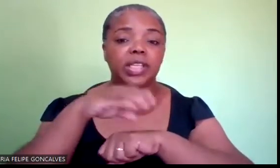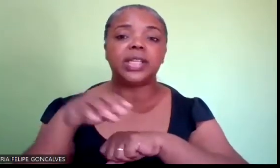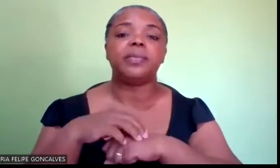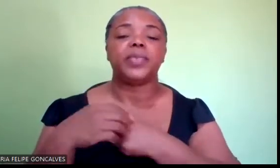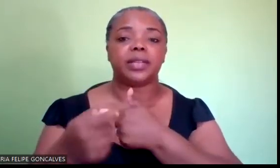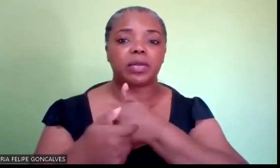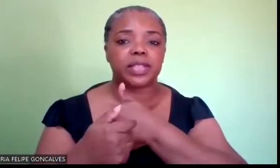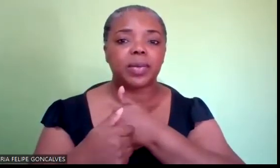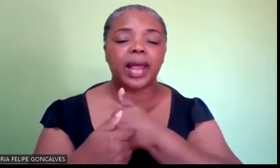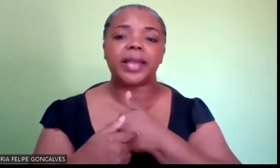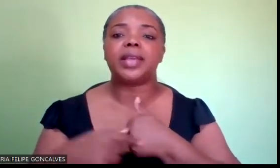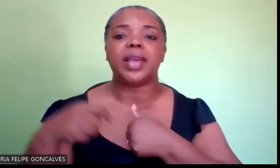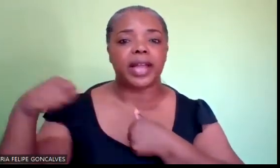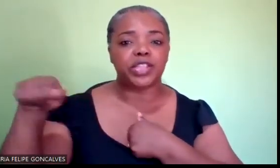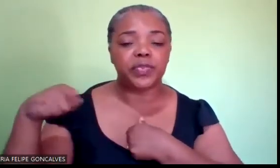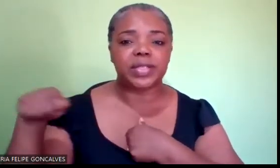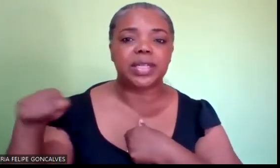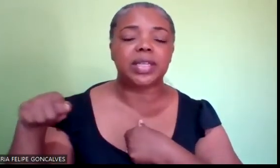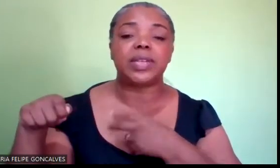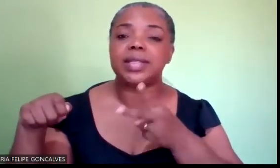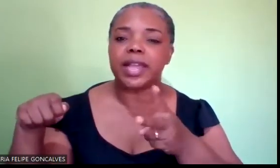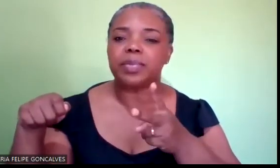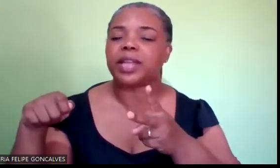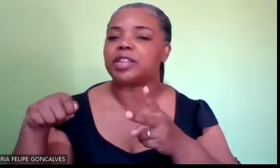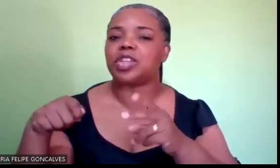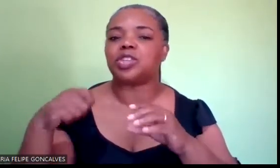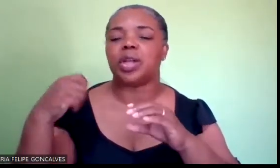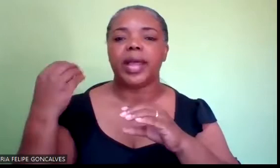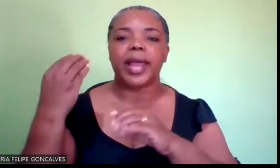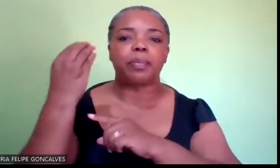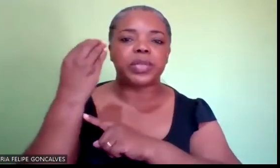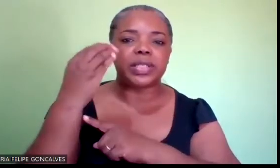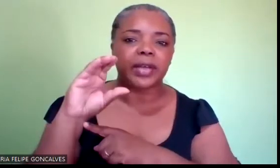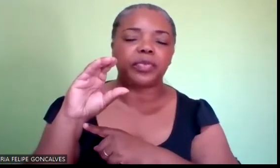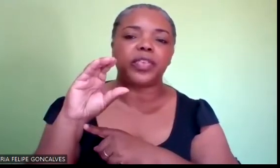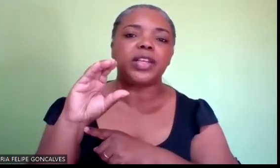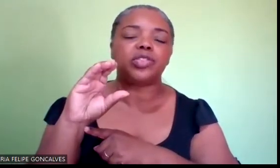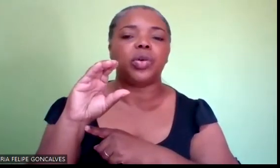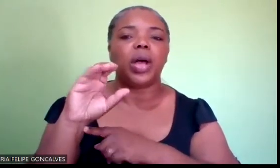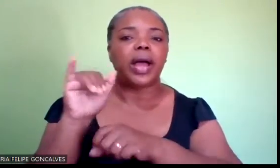compartilha, dá o seu like, ativa o sininho, que sempre que a gente postar um vídeo, aí